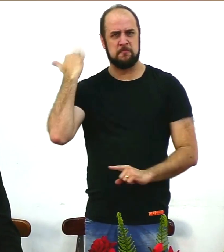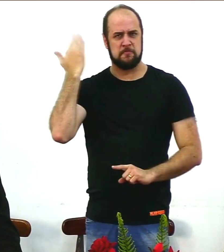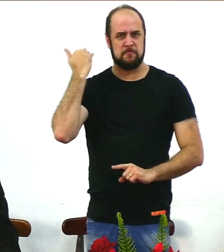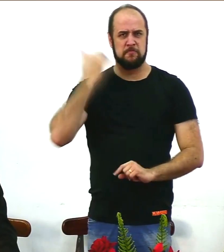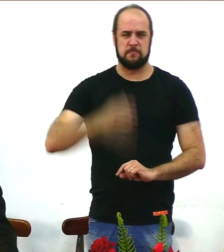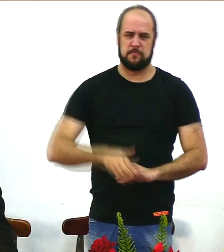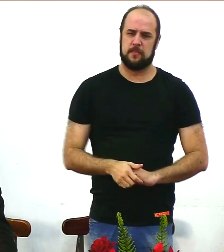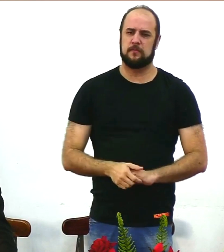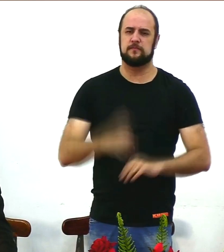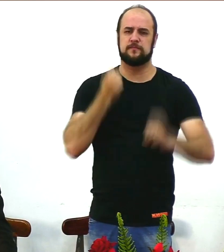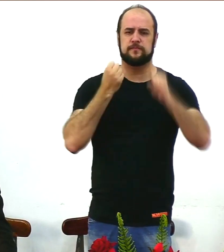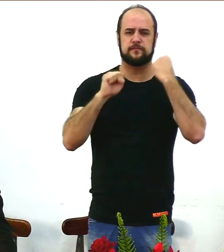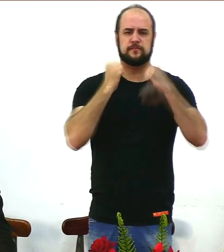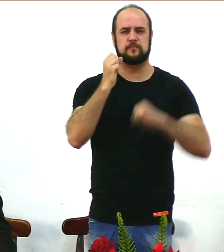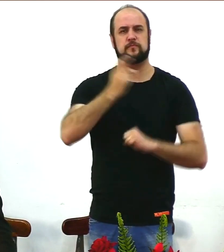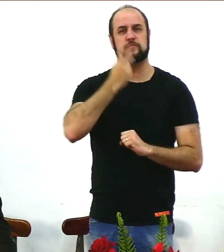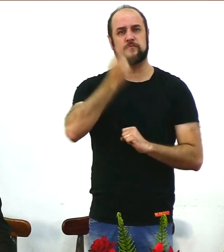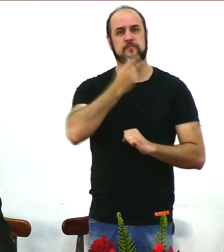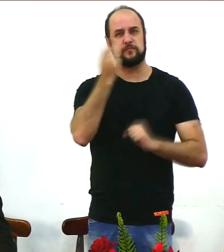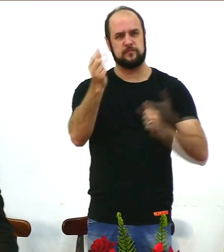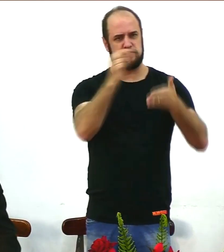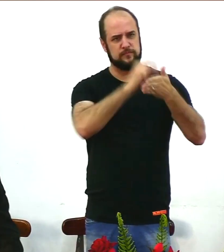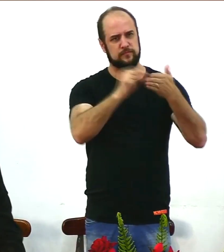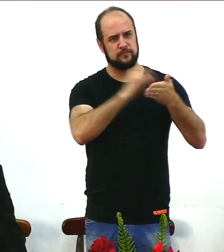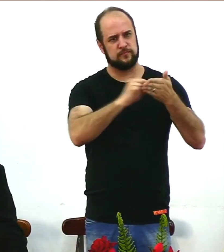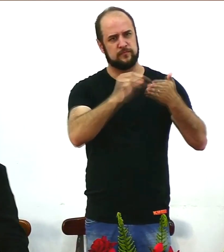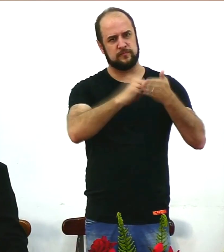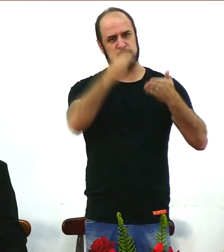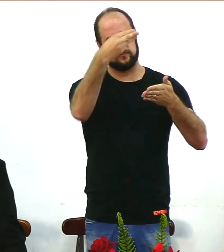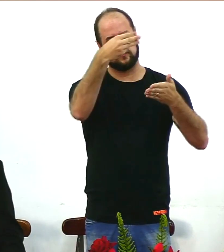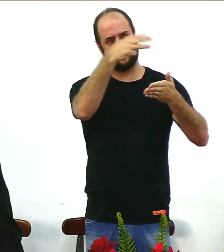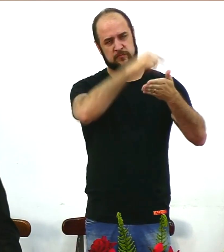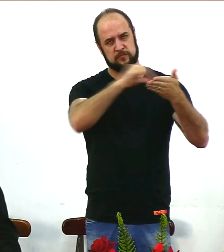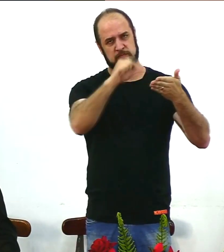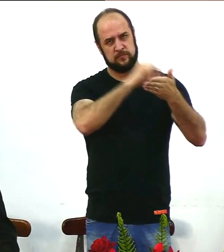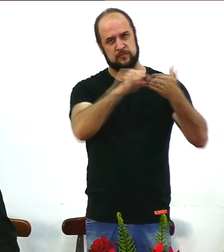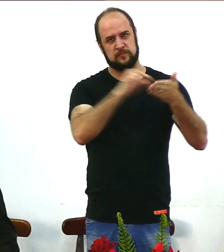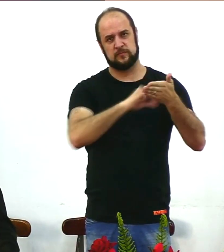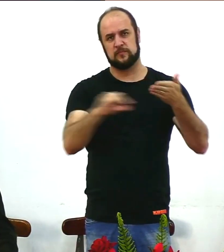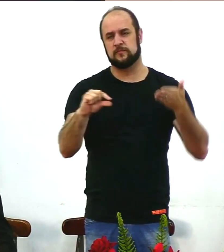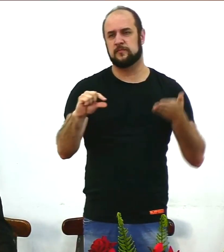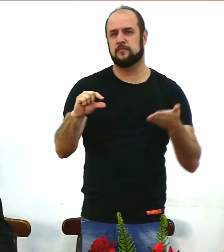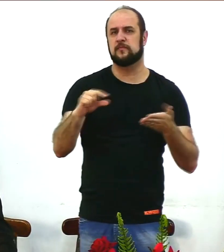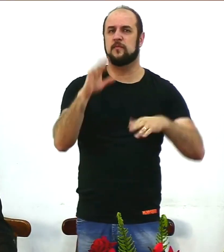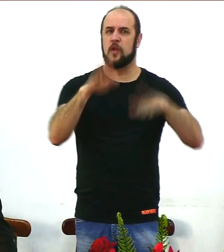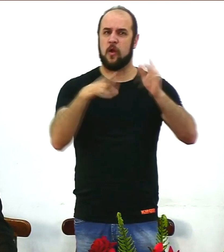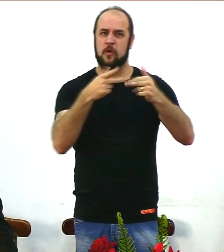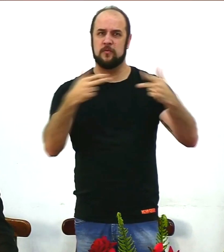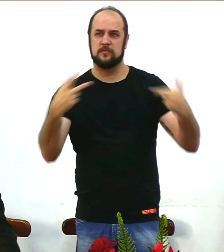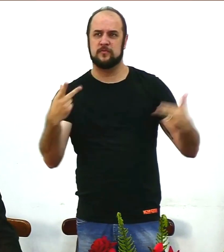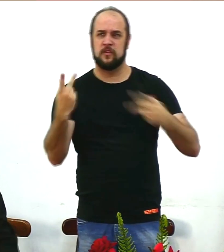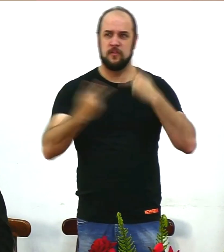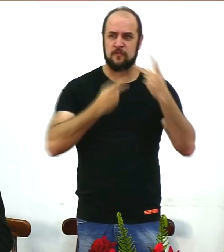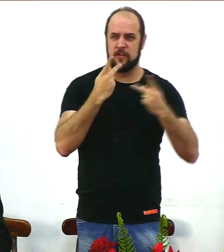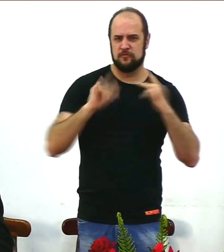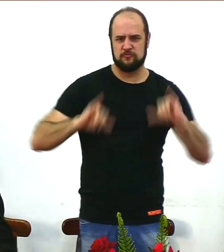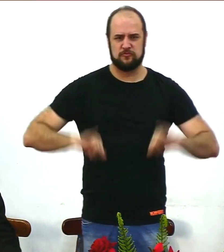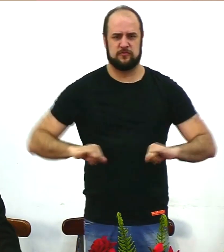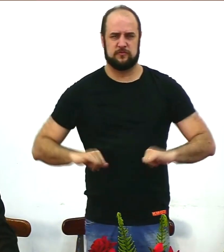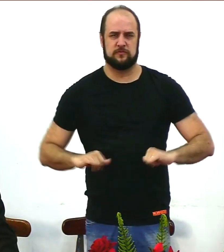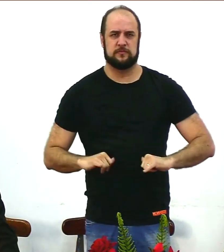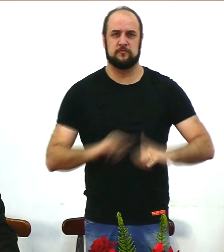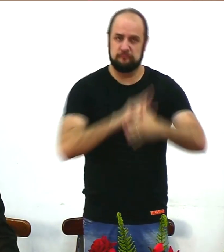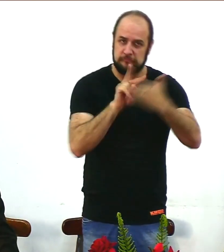vazias já há quase um mês. Então, neste contexto, como viver